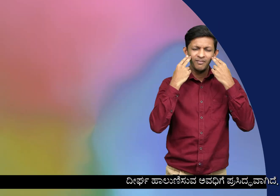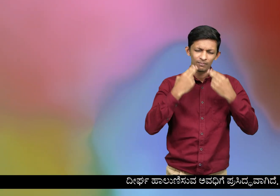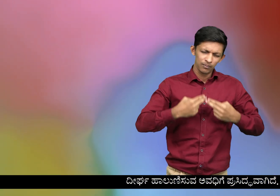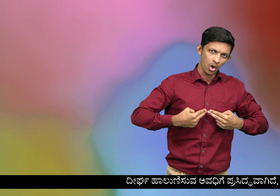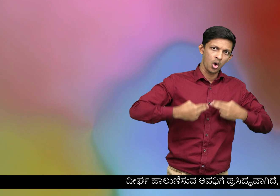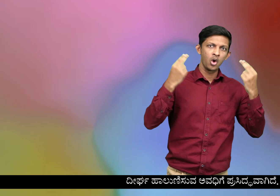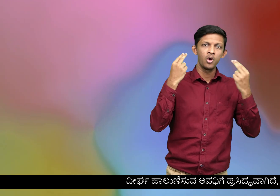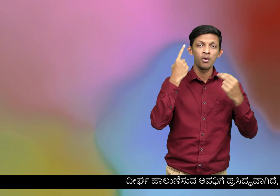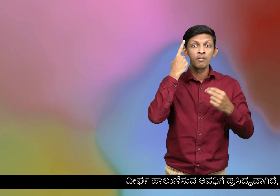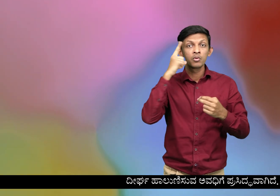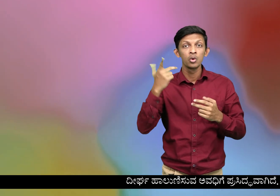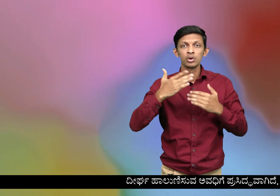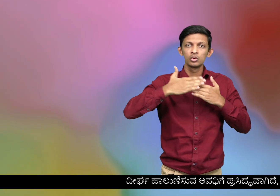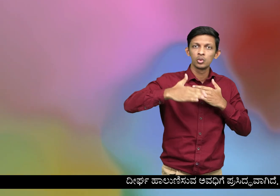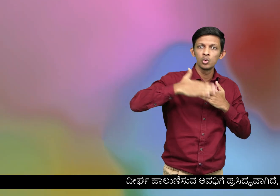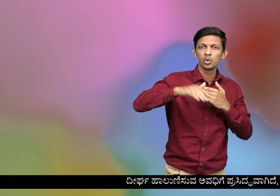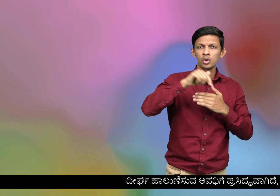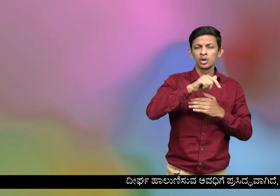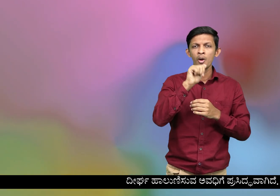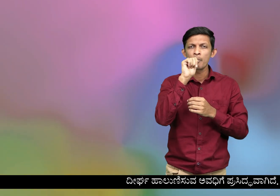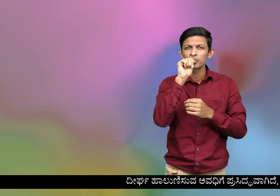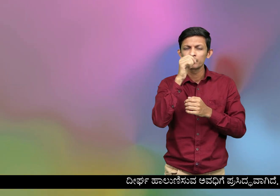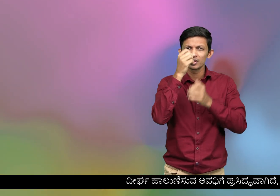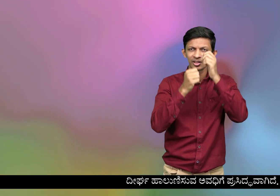ದೀರ್ಘ ಹಾಲುಣಿಸುವ ಅವಧಿಗೆ ಪ್ರಸಿದ್ಧವಾಗಿದೆ.